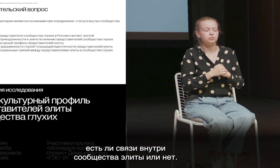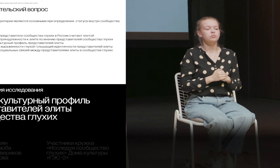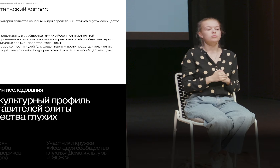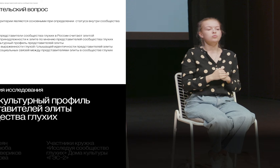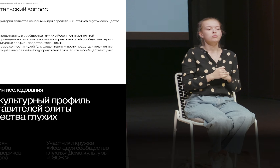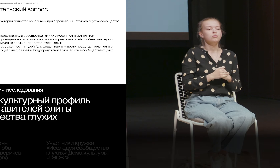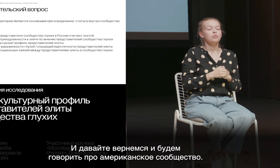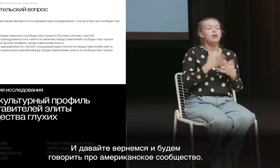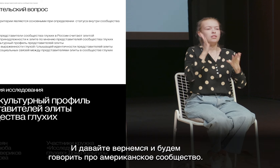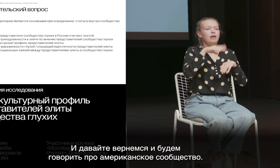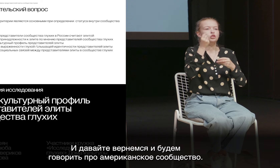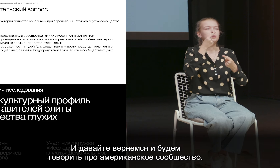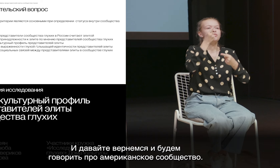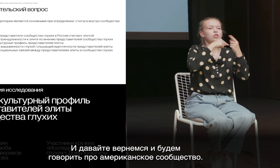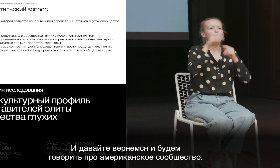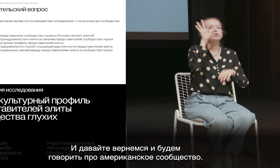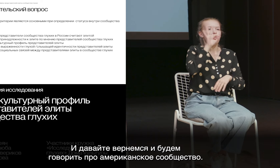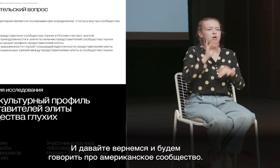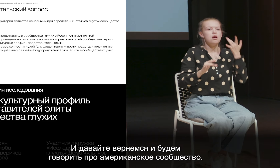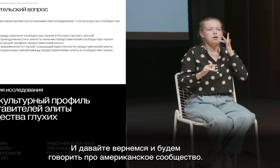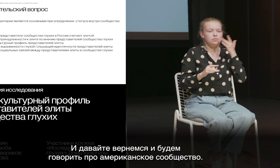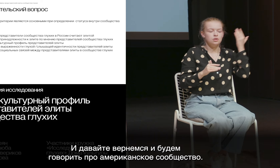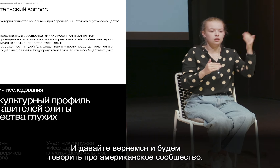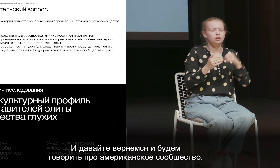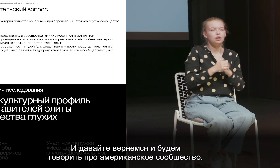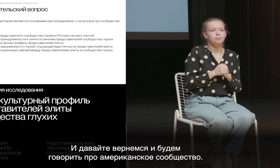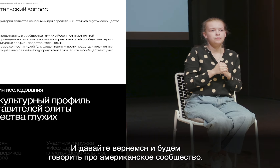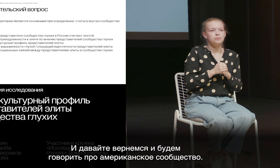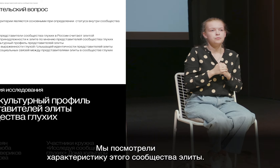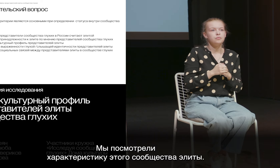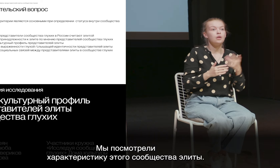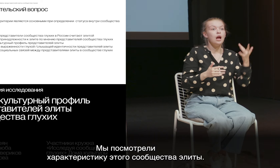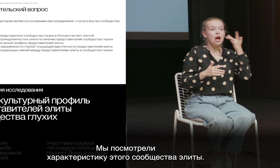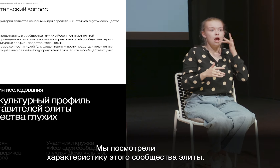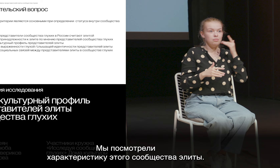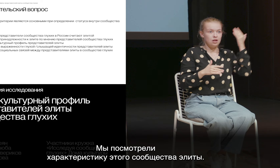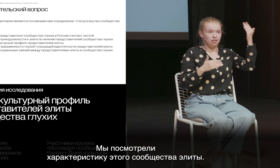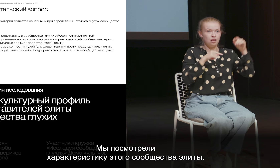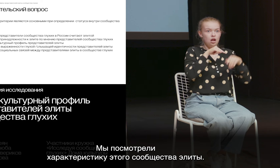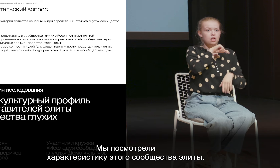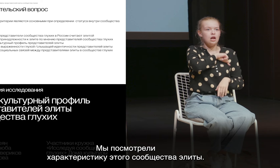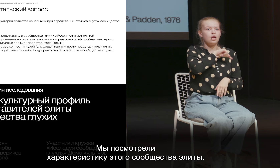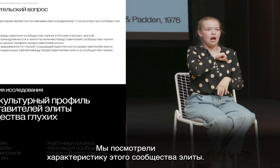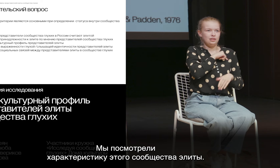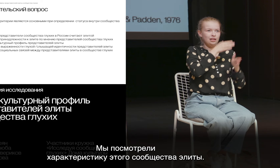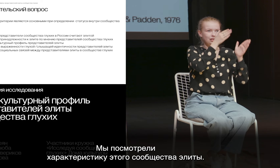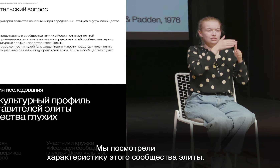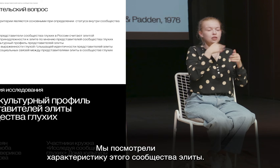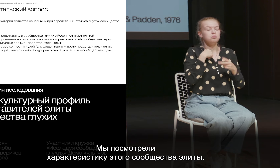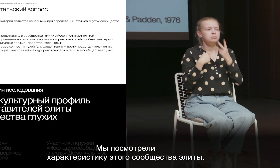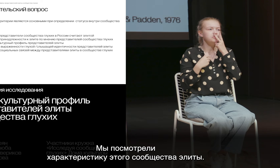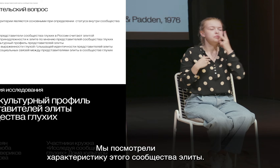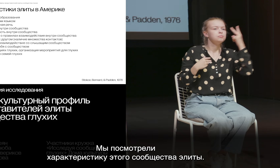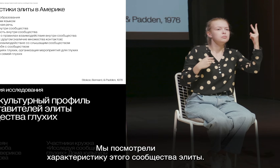есть ли связи эти или нет. И давайте вернемся и будем говорить про американское сообщество.